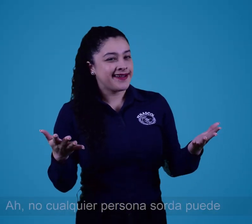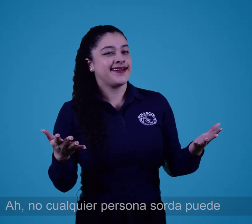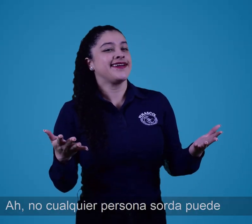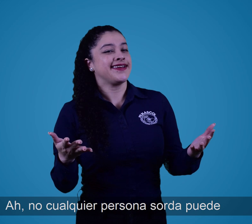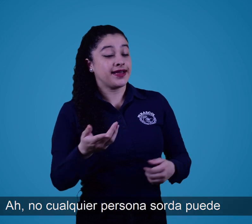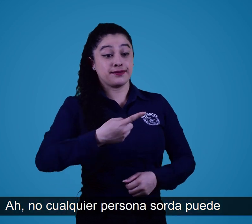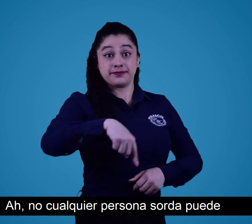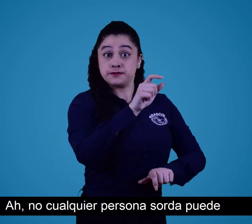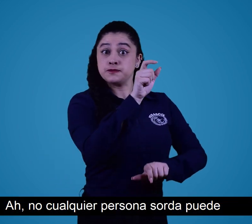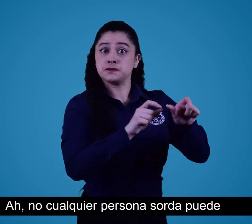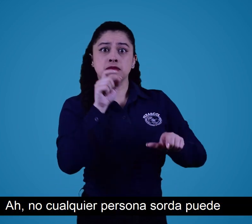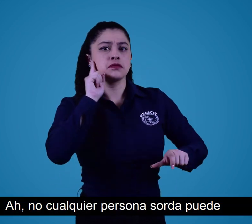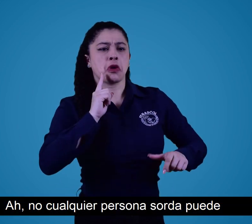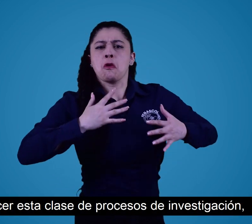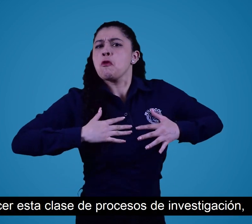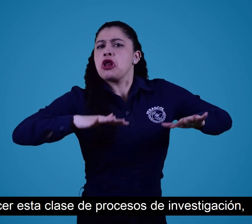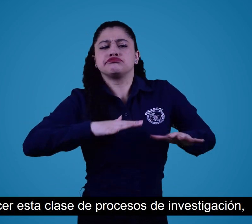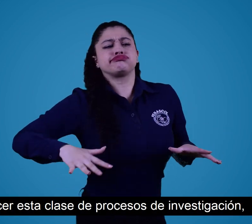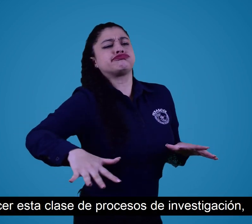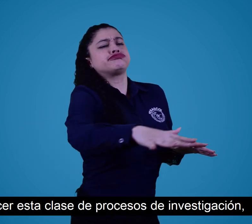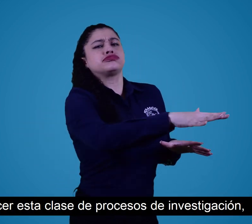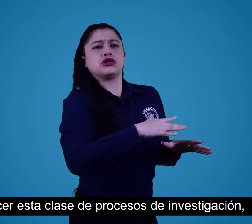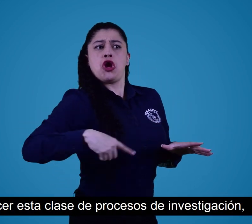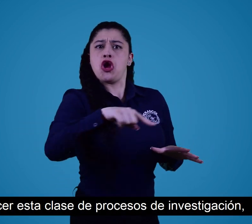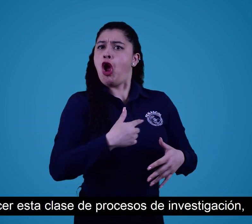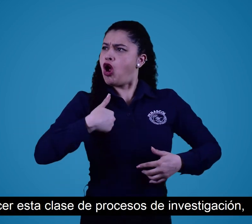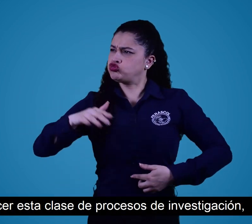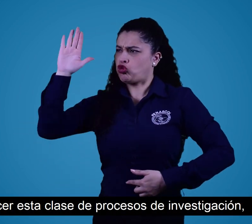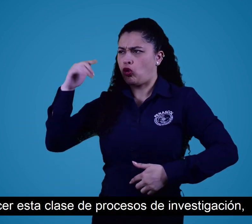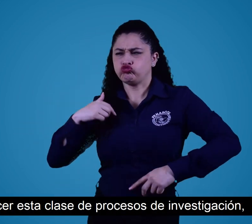No cualquier persona sorda puede hacer esta clase de procesos de investigación